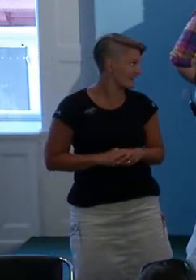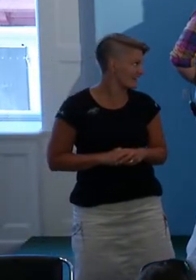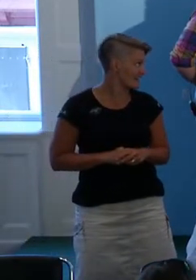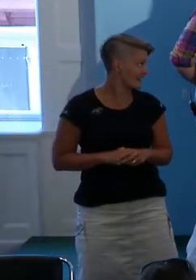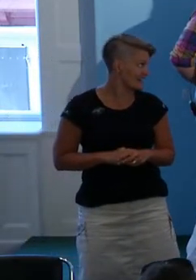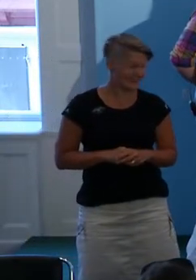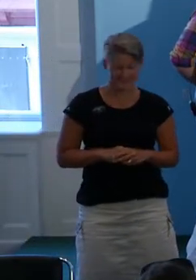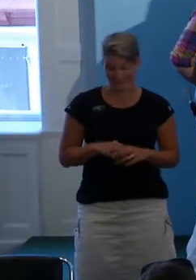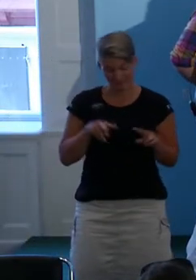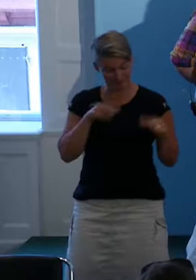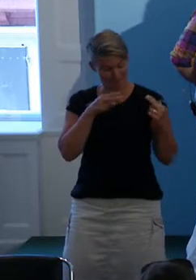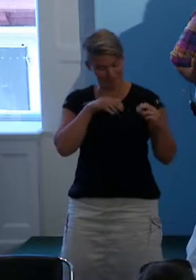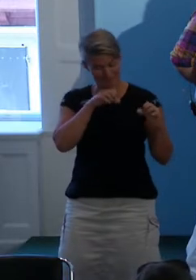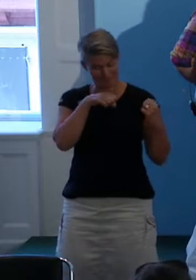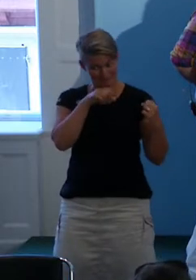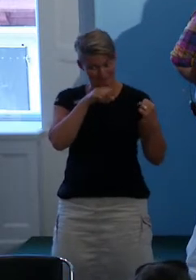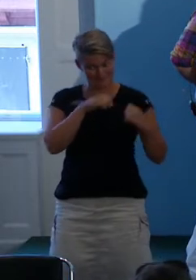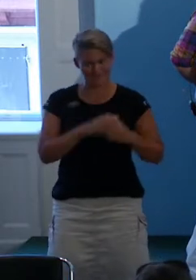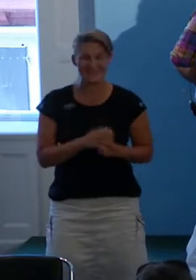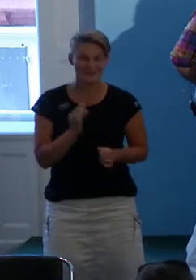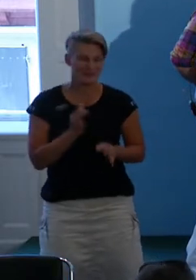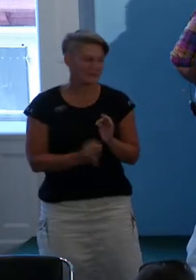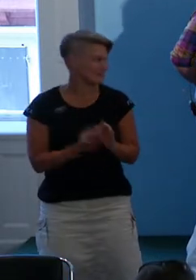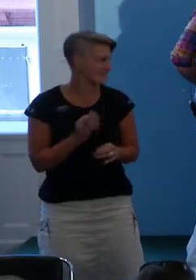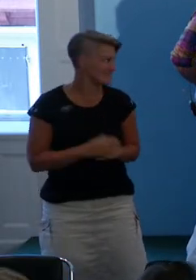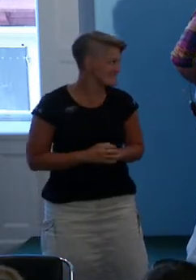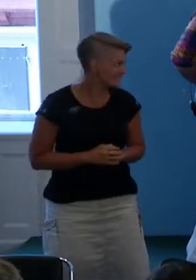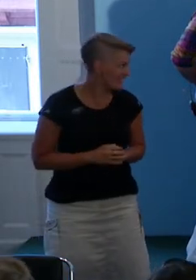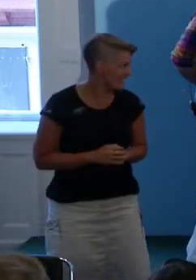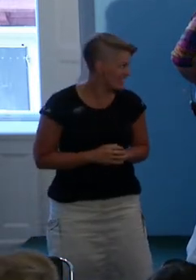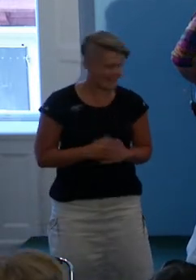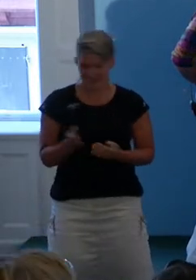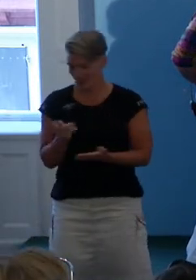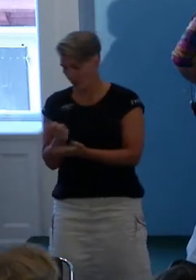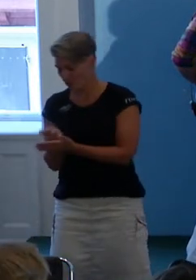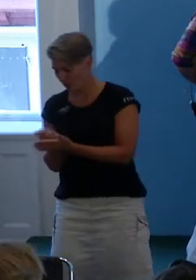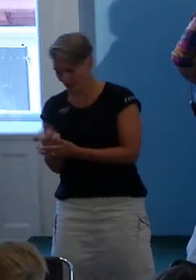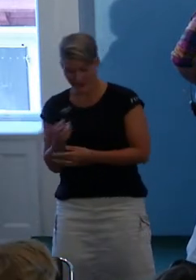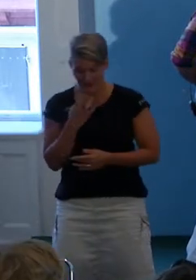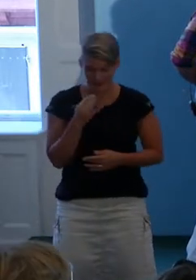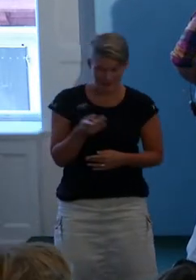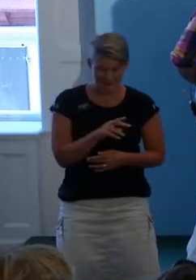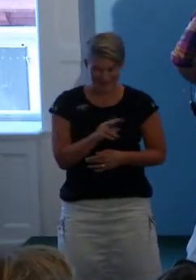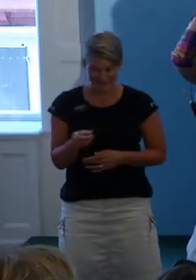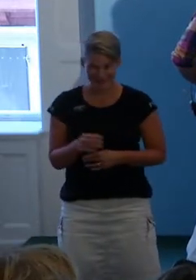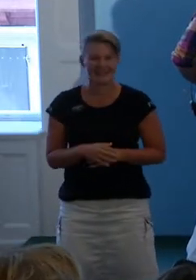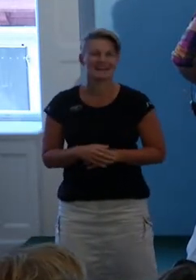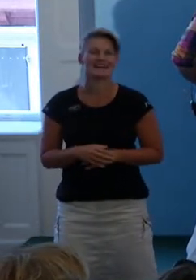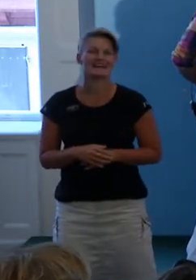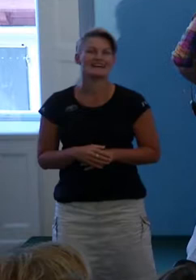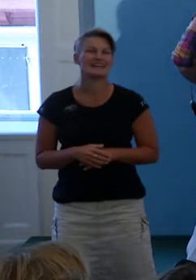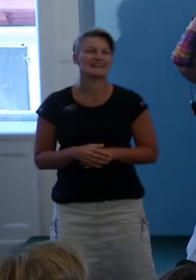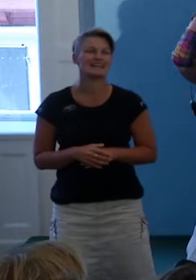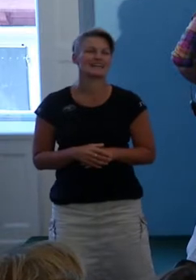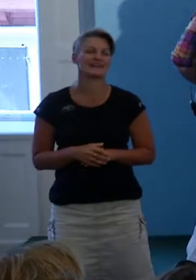Ni nickar mot varandra. Ja. Precis. Är det den som är ordförande eller den som är för regeringen som ska börja?